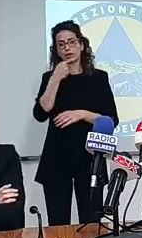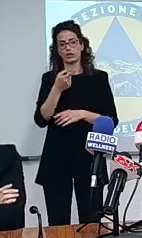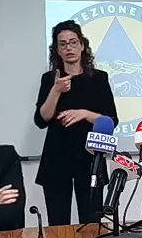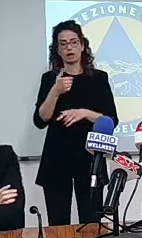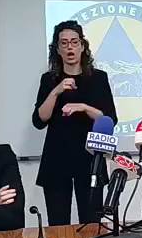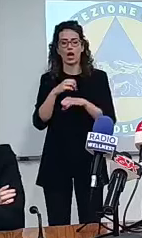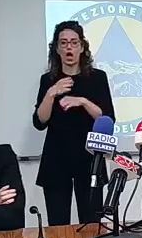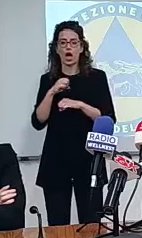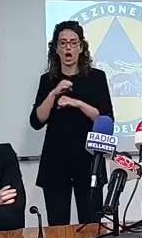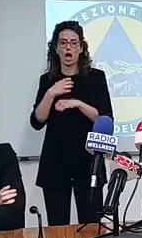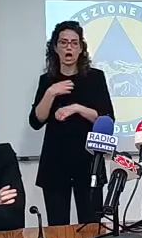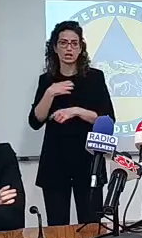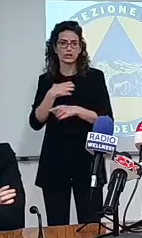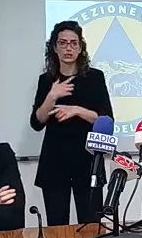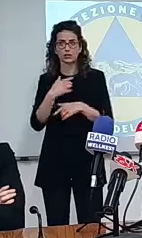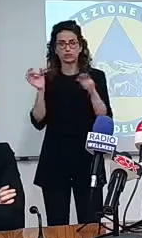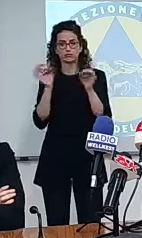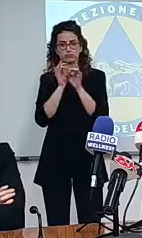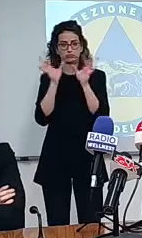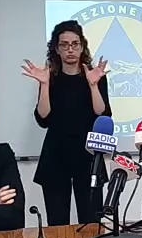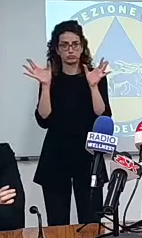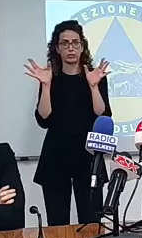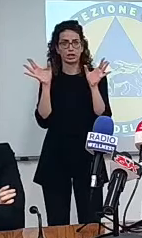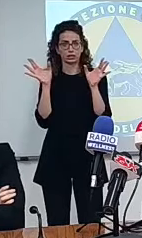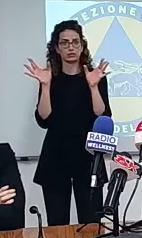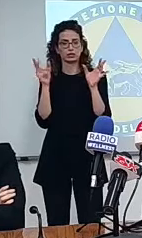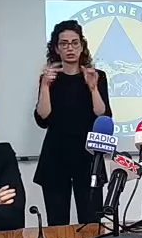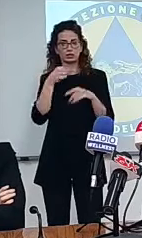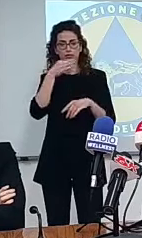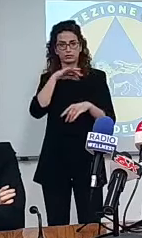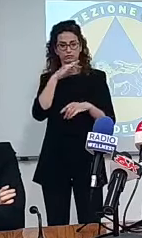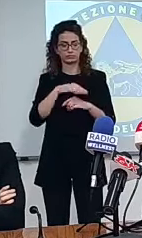l'assessore peraltro me ne ha parlato anche stamattina, l'assessore Lanzarin,